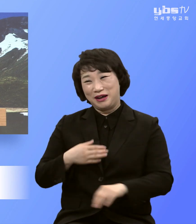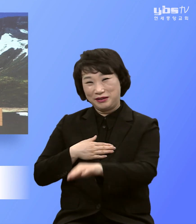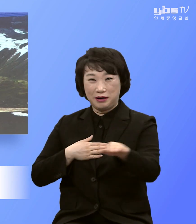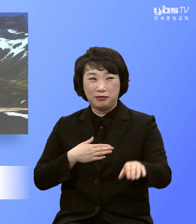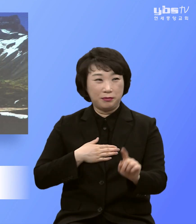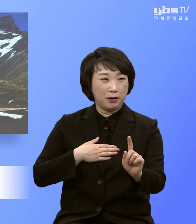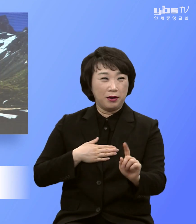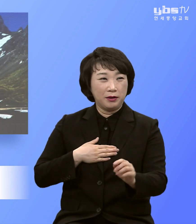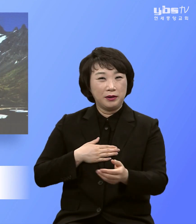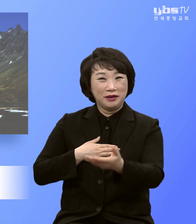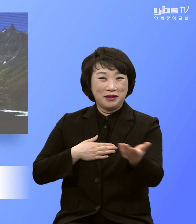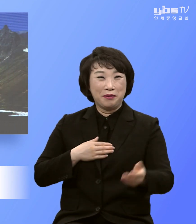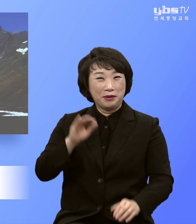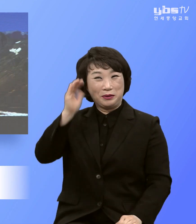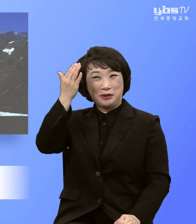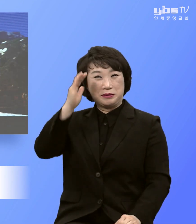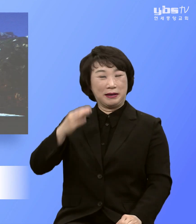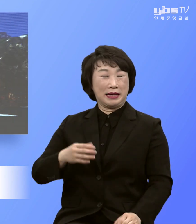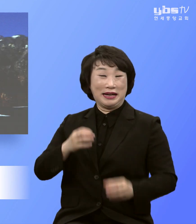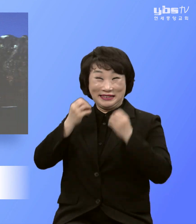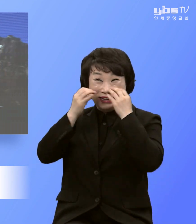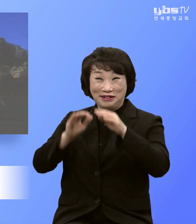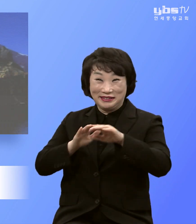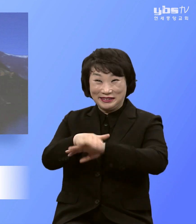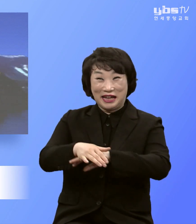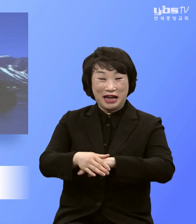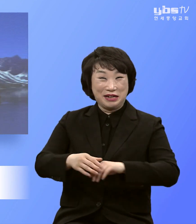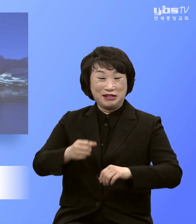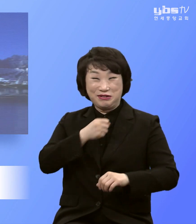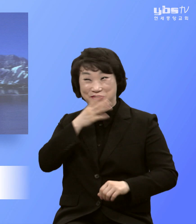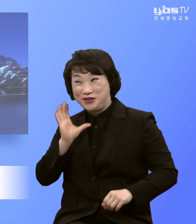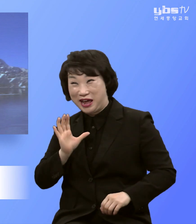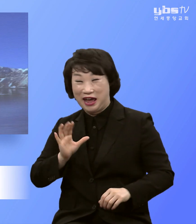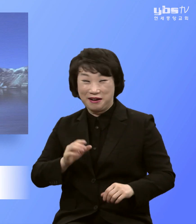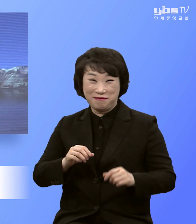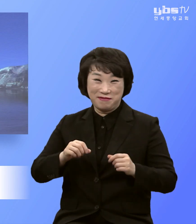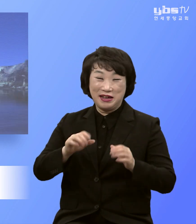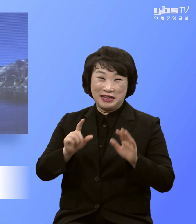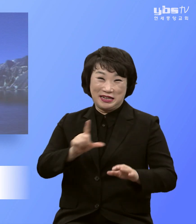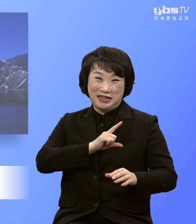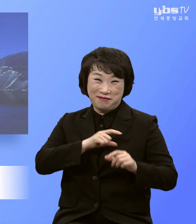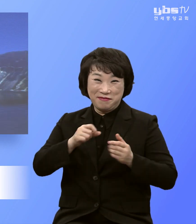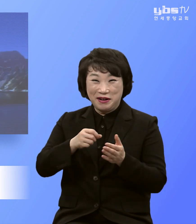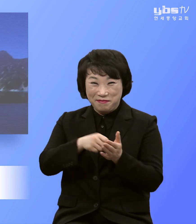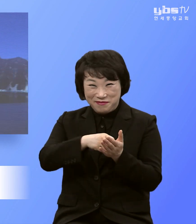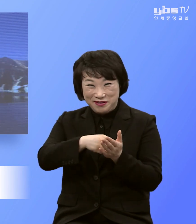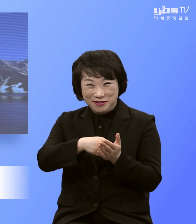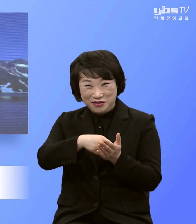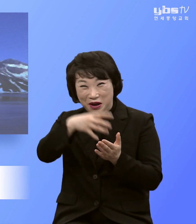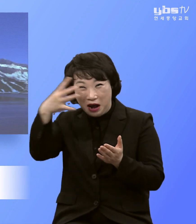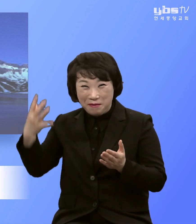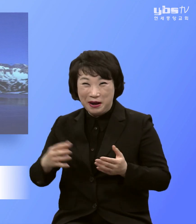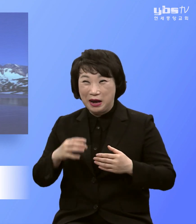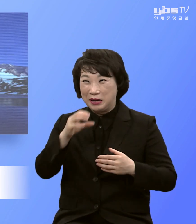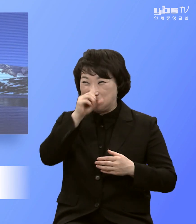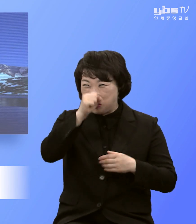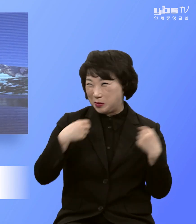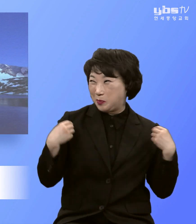요새 흰식 유행 그저 메이커 외제 좋은 옷 입고